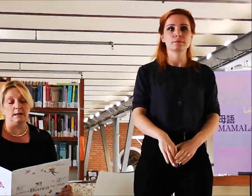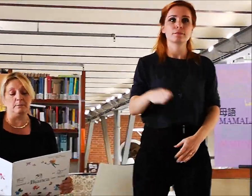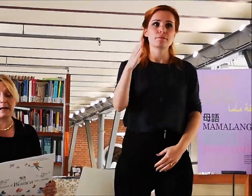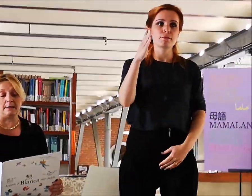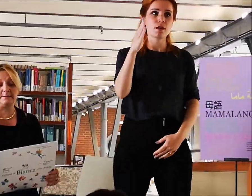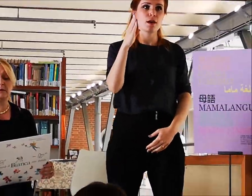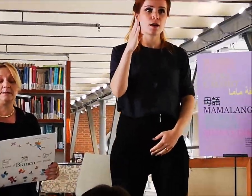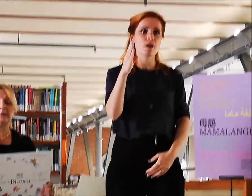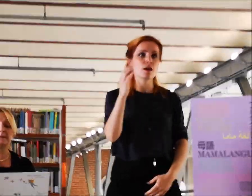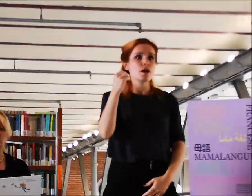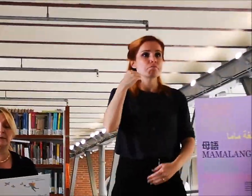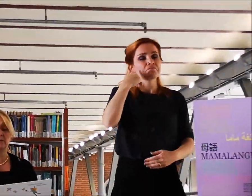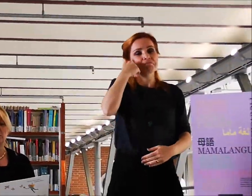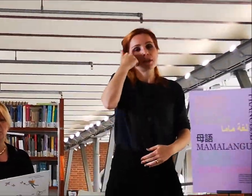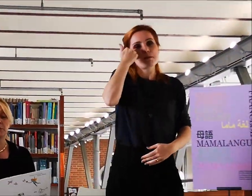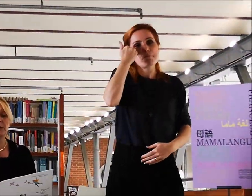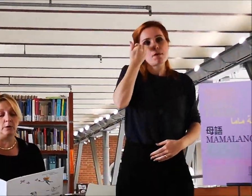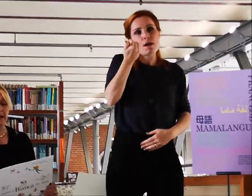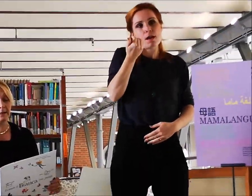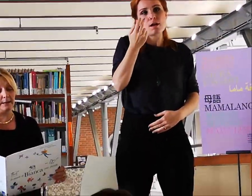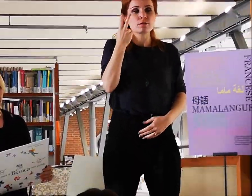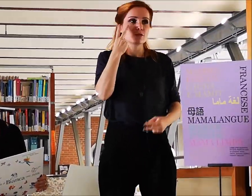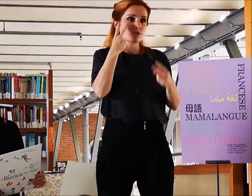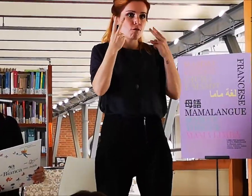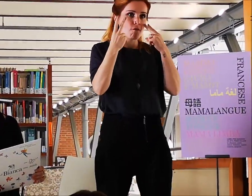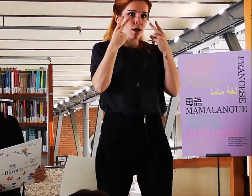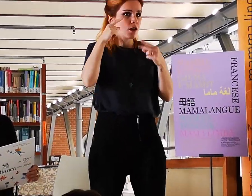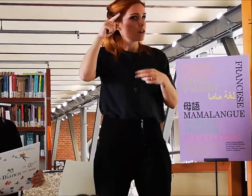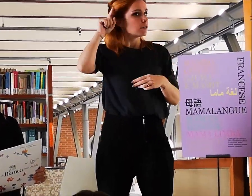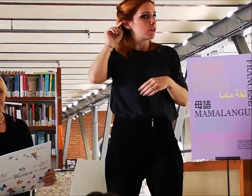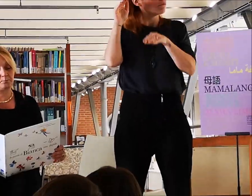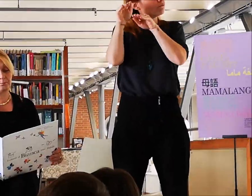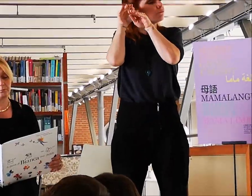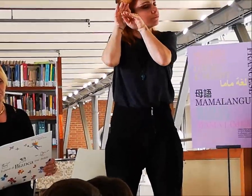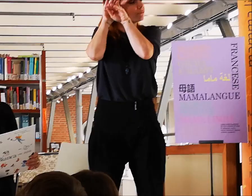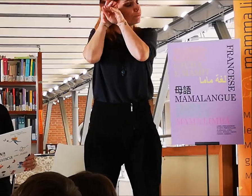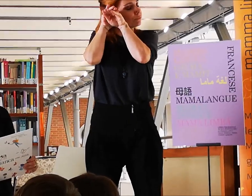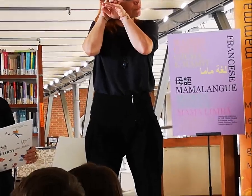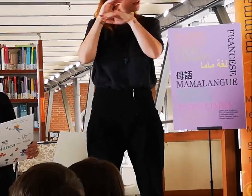Bianca vede l'imbarazzo che si nasconde sul bordo delle orecchie